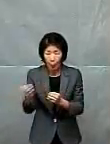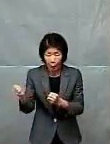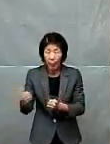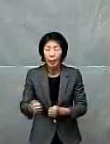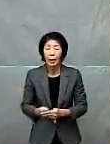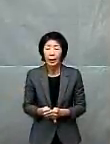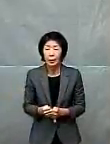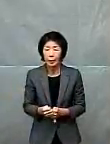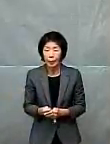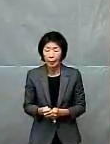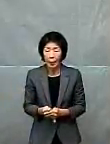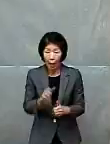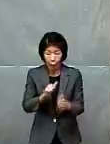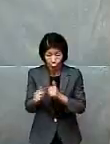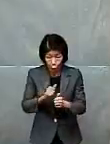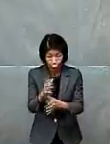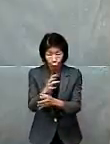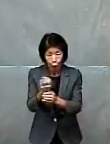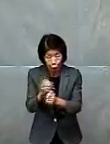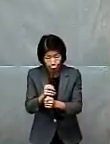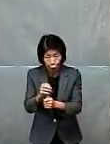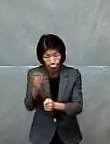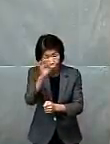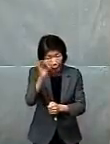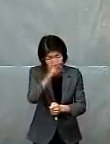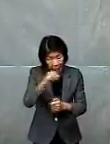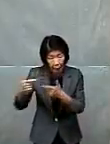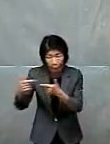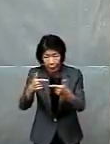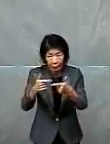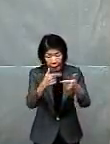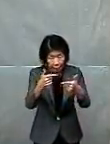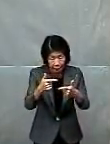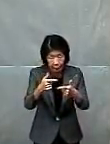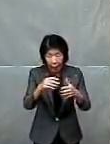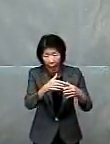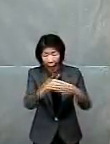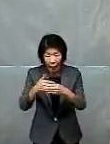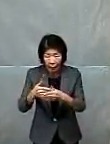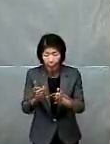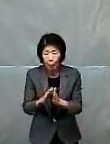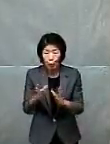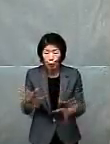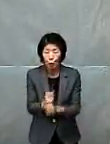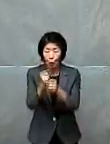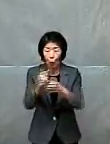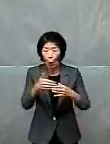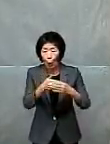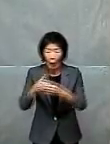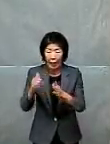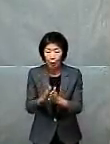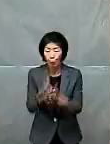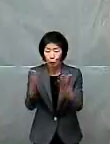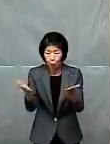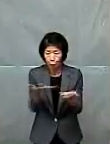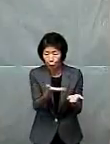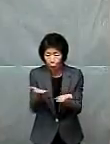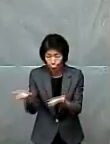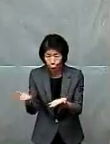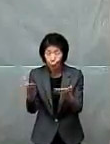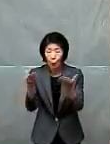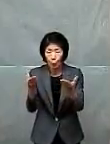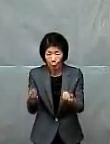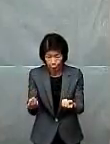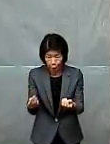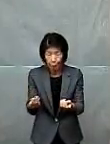に、競技日程や見学シャトルバスなどをご案内する総合ガイドブックをお配りしているところ